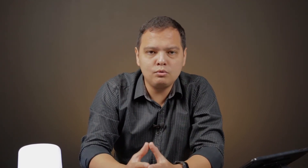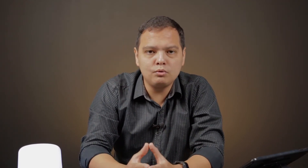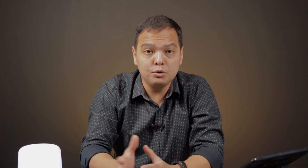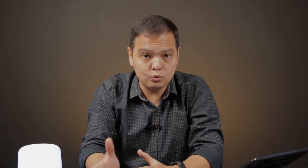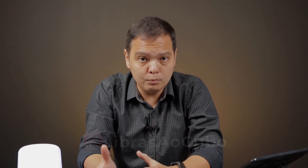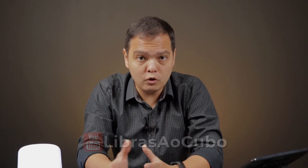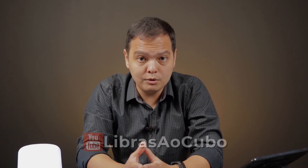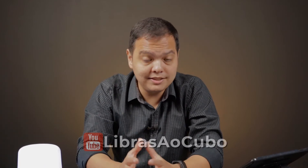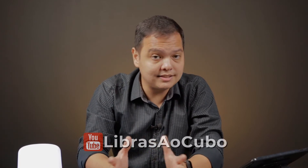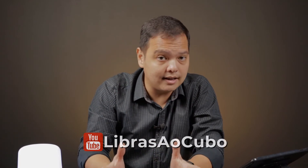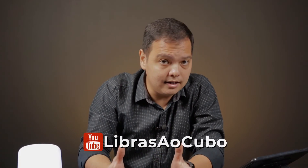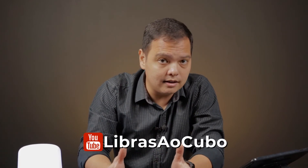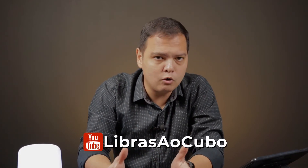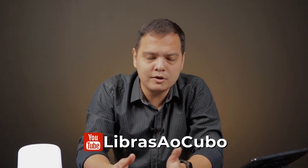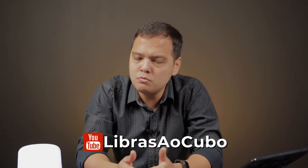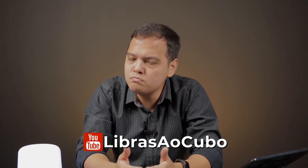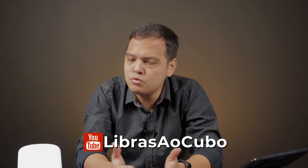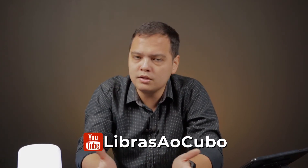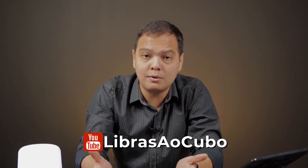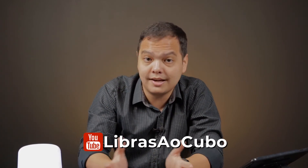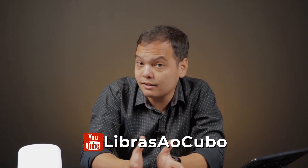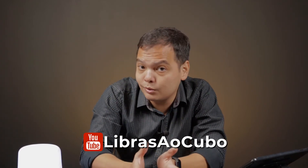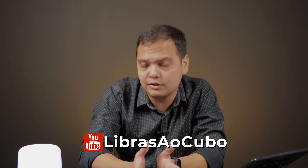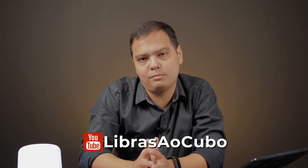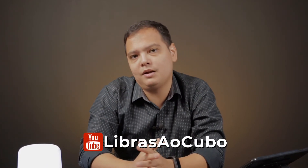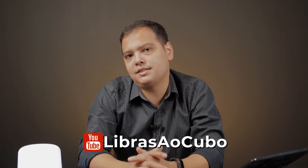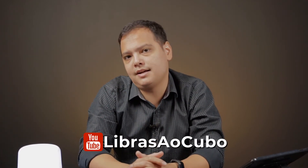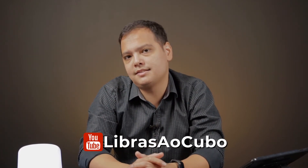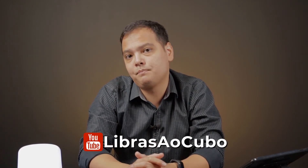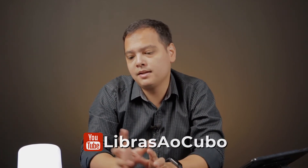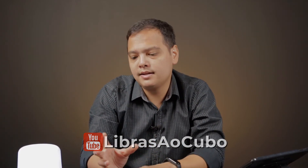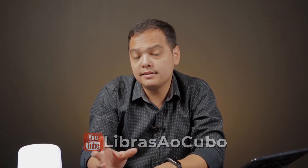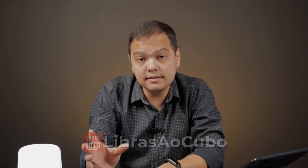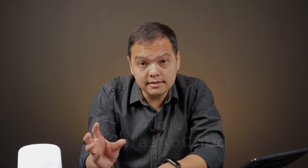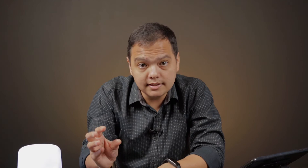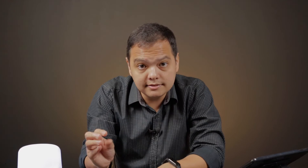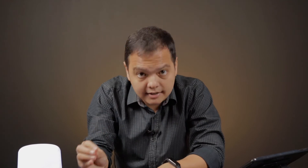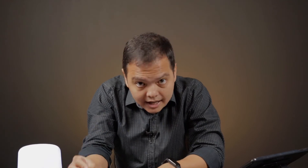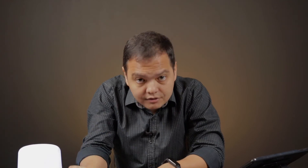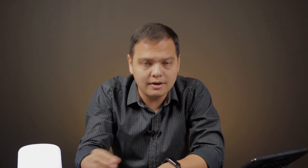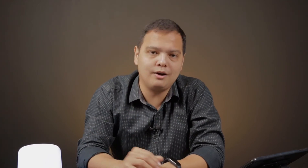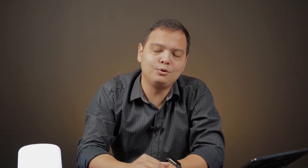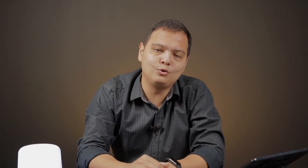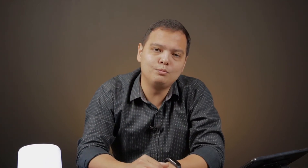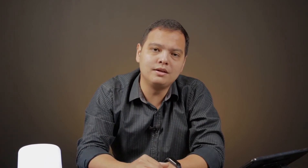no YouTube como no Instagram eu compartilho muita coisa gratuita sobre a língua de sinais. Se inscreve no canal do YouTube,